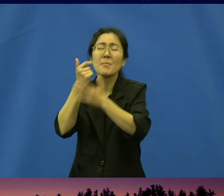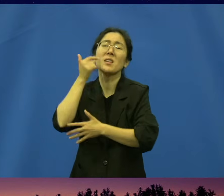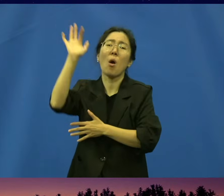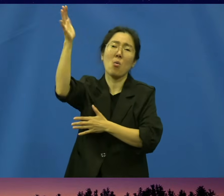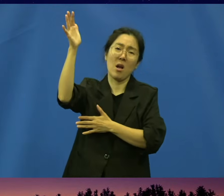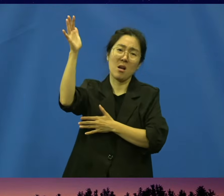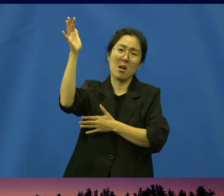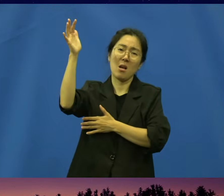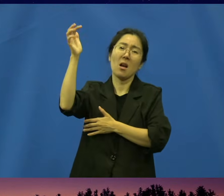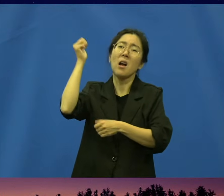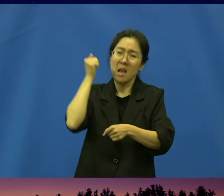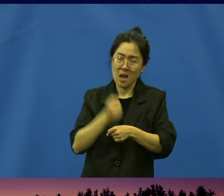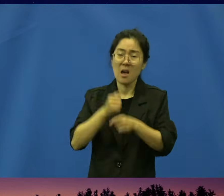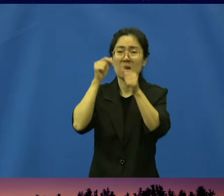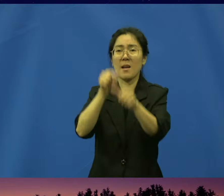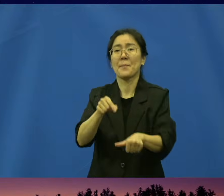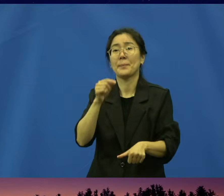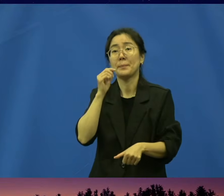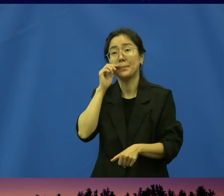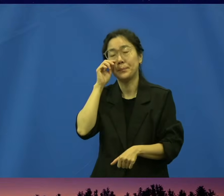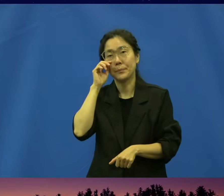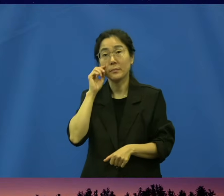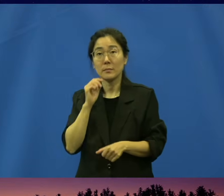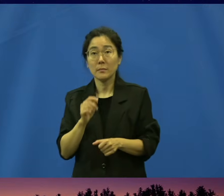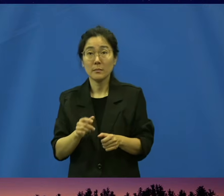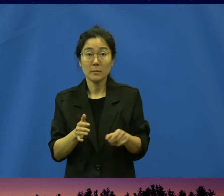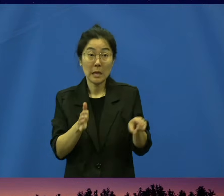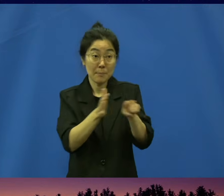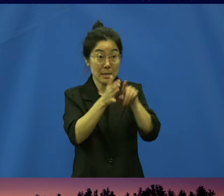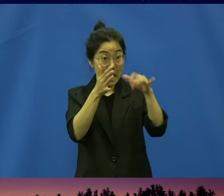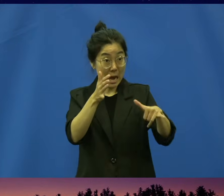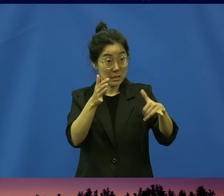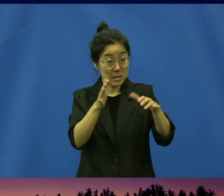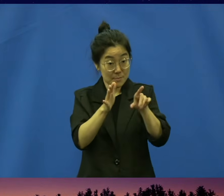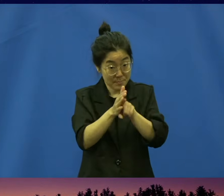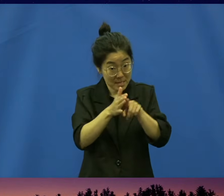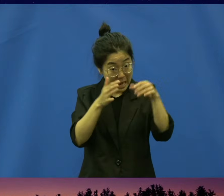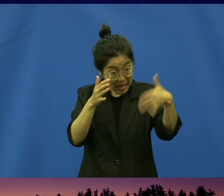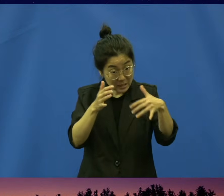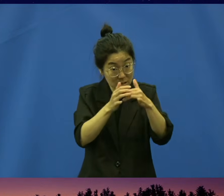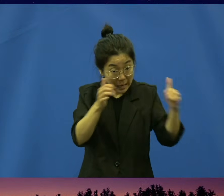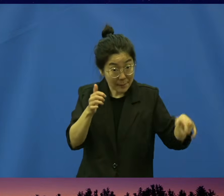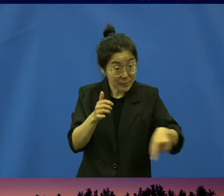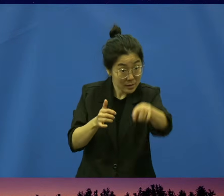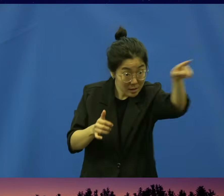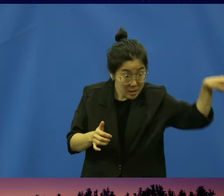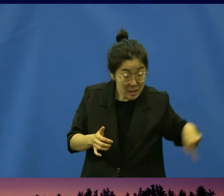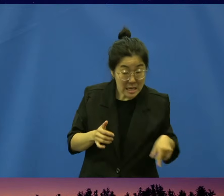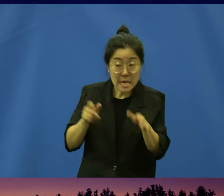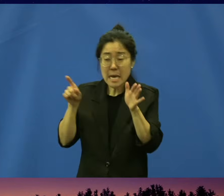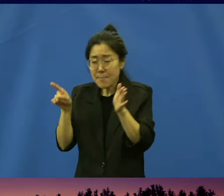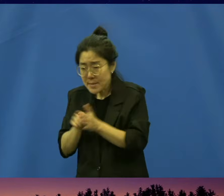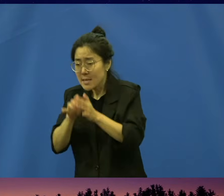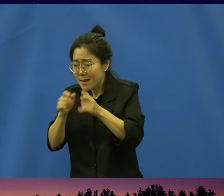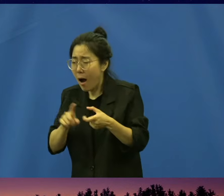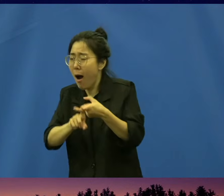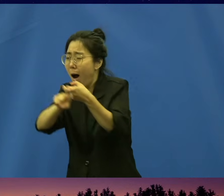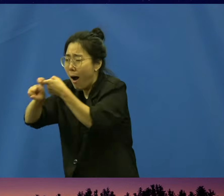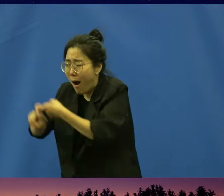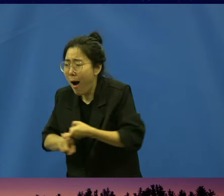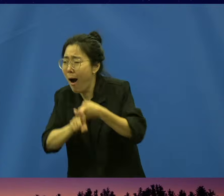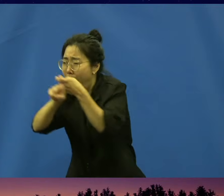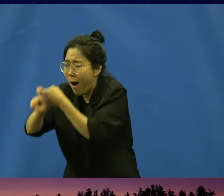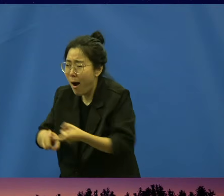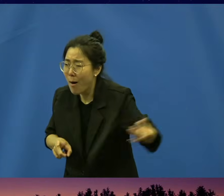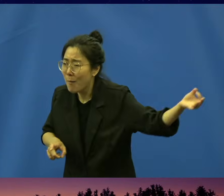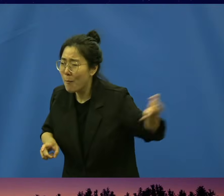불신자들이 성도들의 착한 행실을 보기만 해도 하나님께 영광을 돌리게 되는 줄 믿습니다. 저